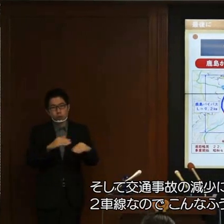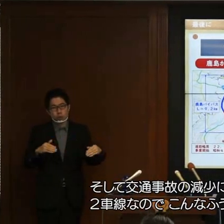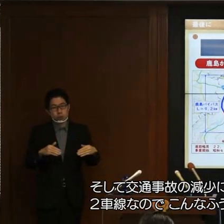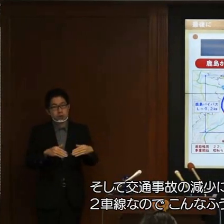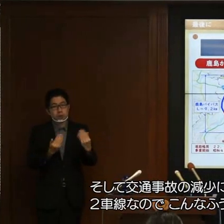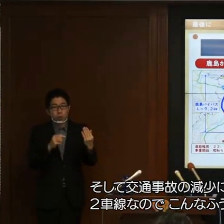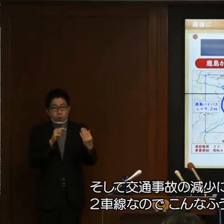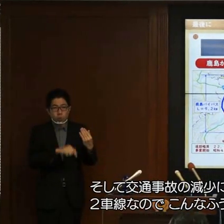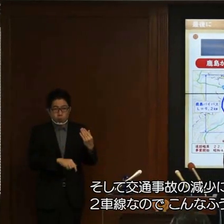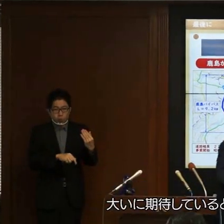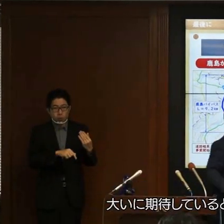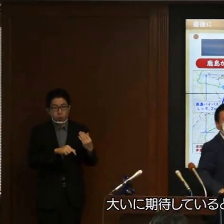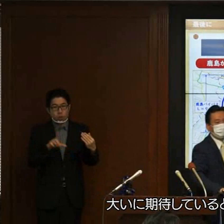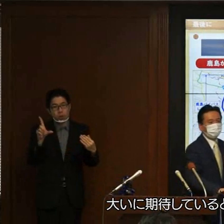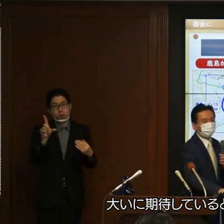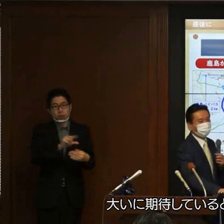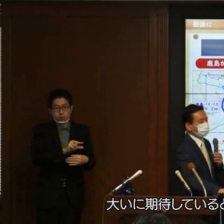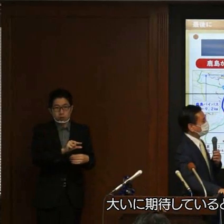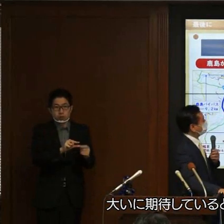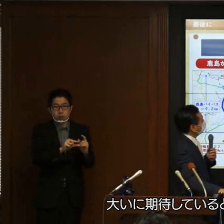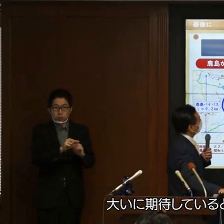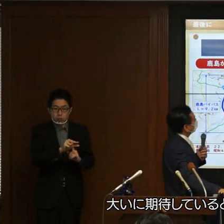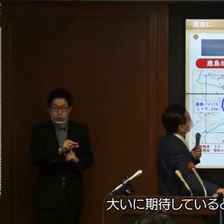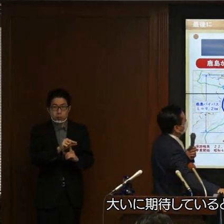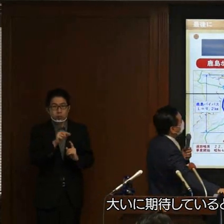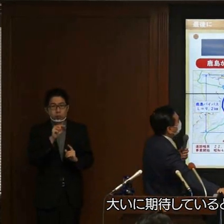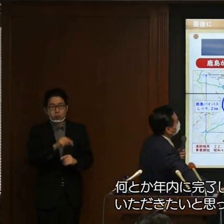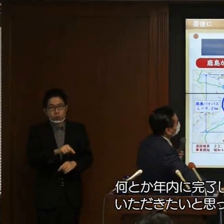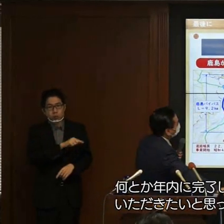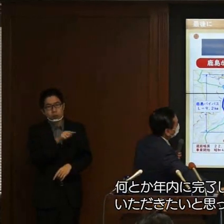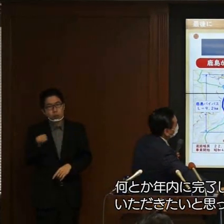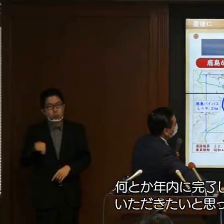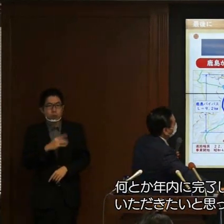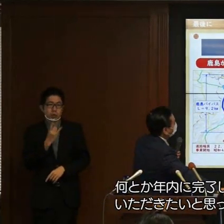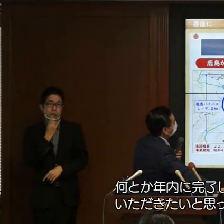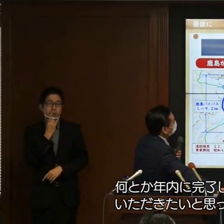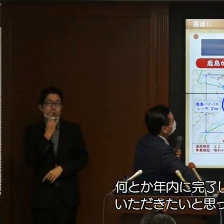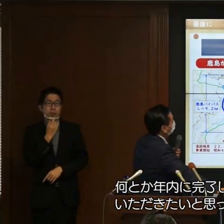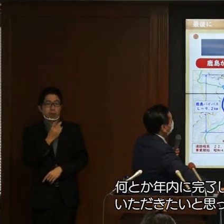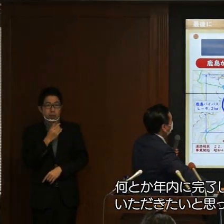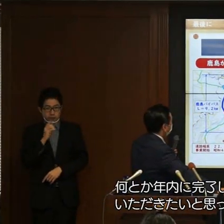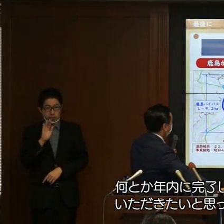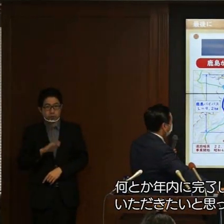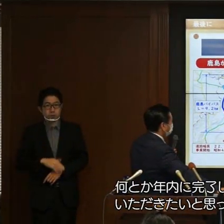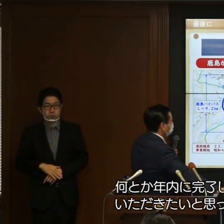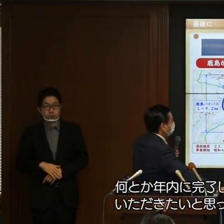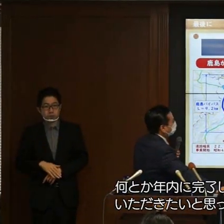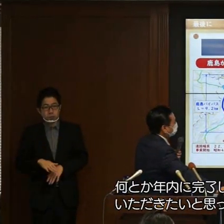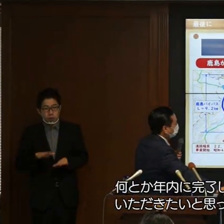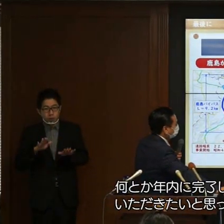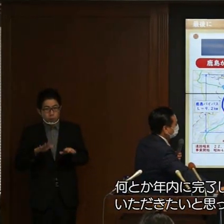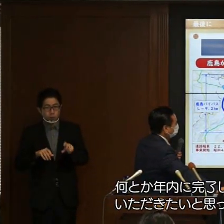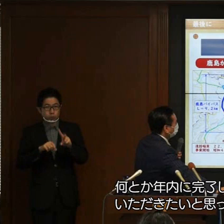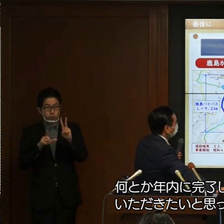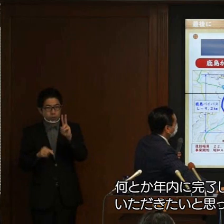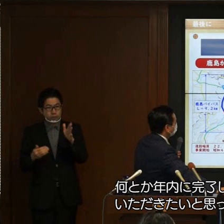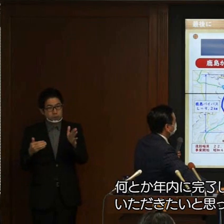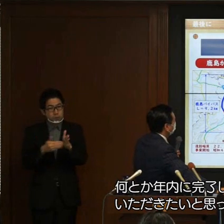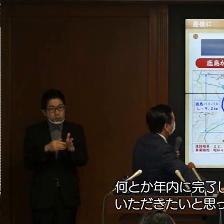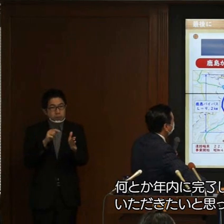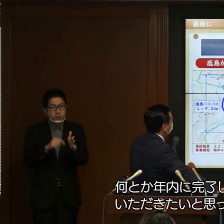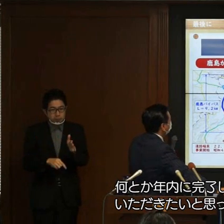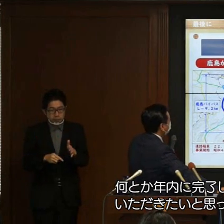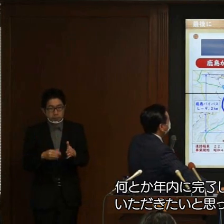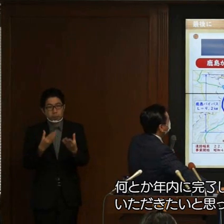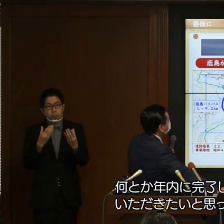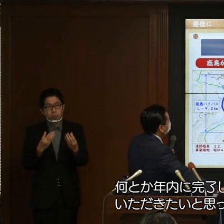今2車線なんでこんなふうになってしまうんで、大いに期待しているところでございます。なんとか年内に完了してオープンさせていただきたいと思っております